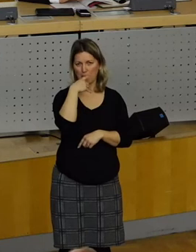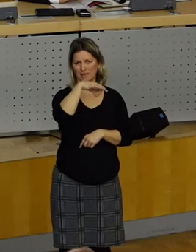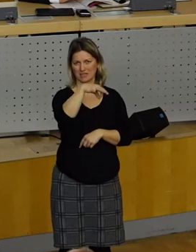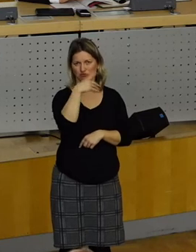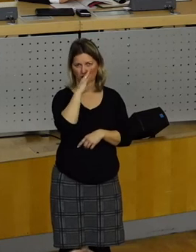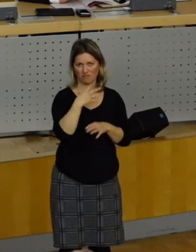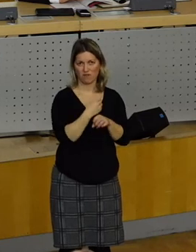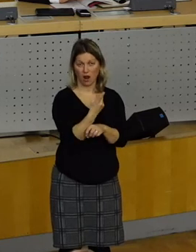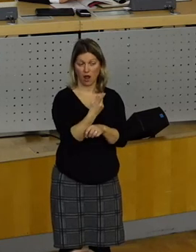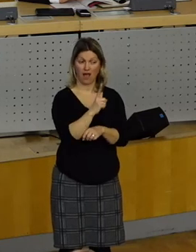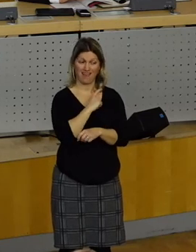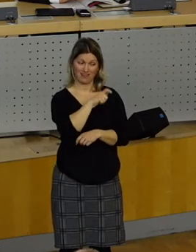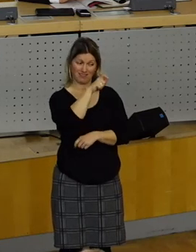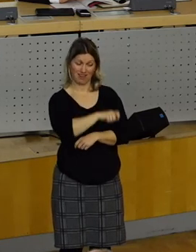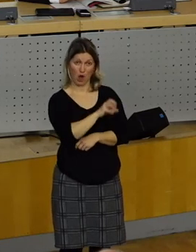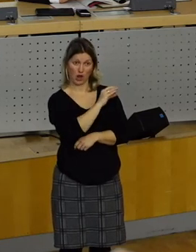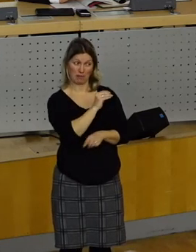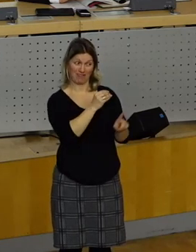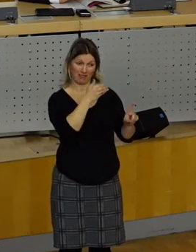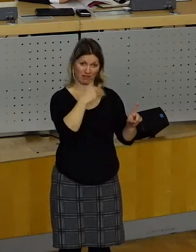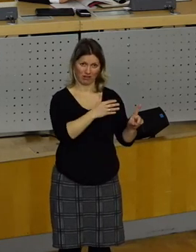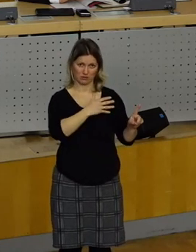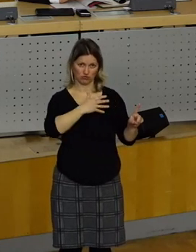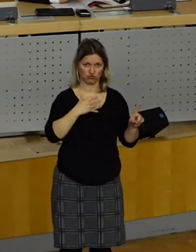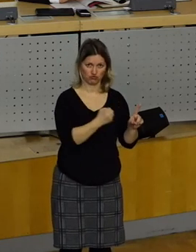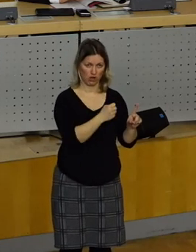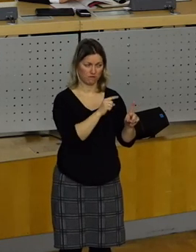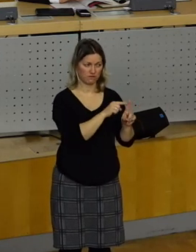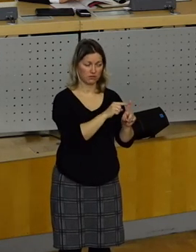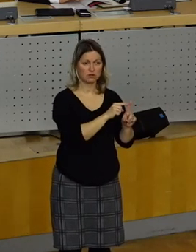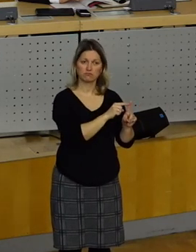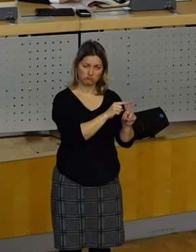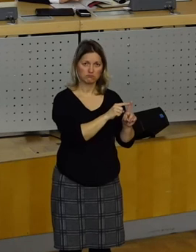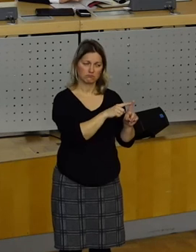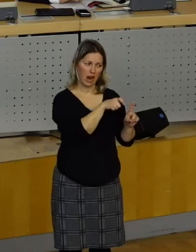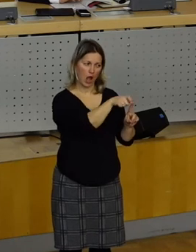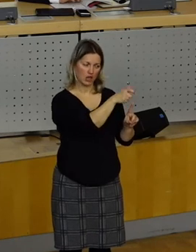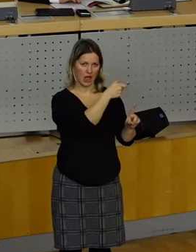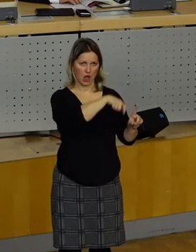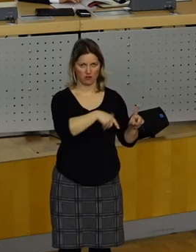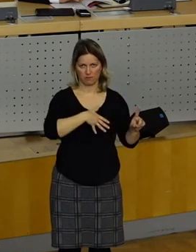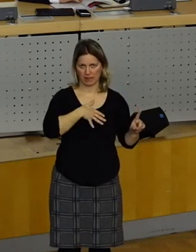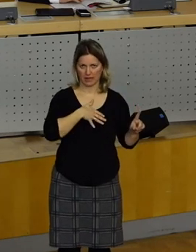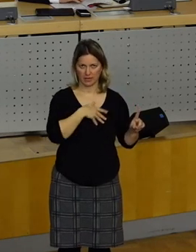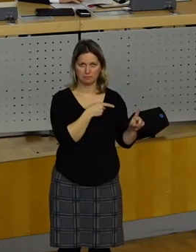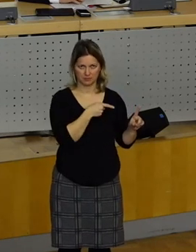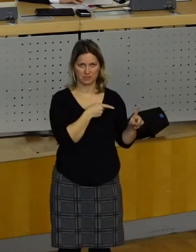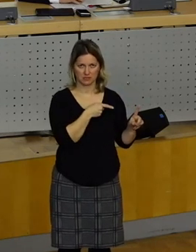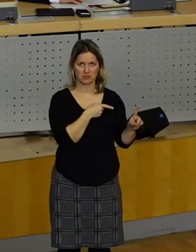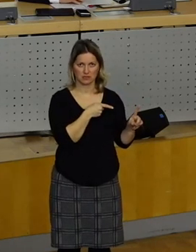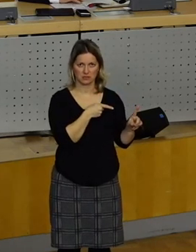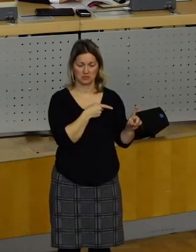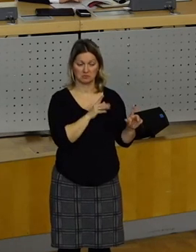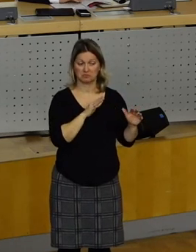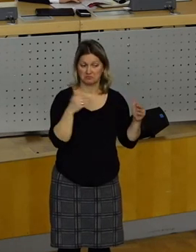erkennbar ist einer dem es gelungen war auch ist sehr beliebt auch bei der bevölkerung aber zu sein und so